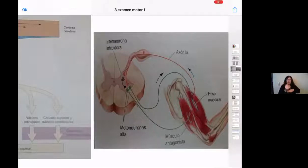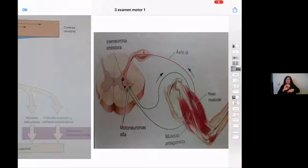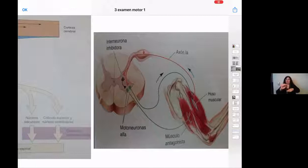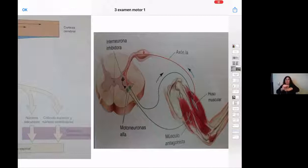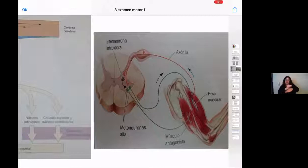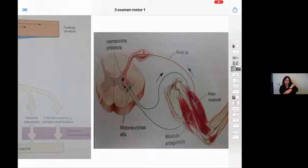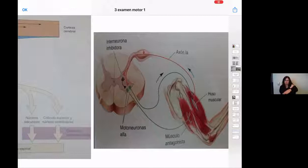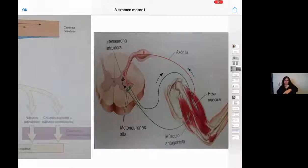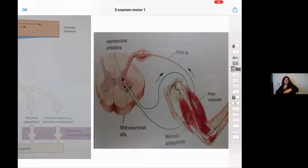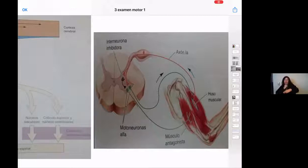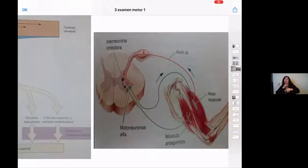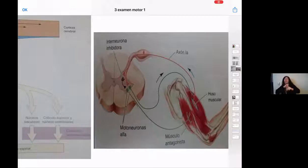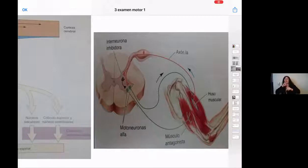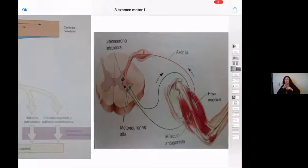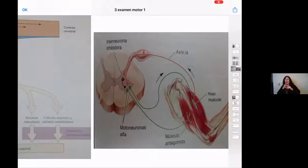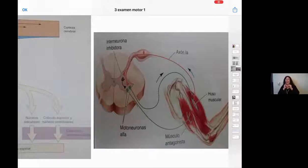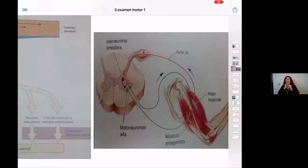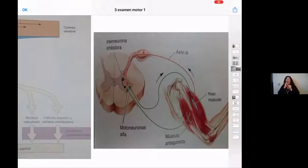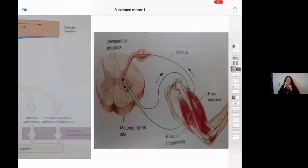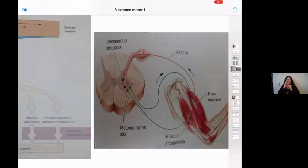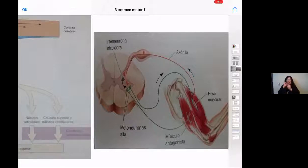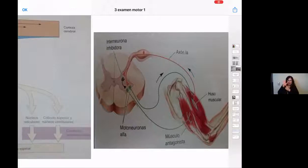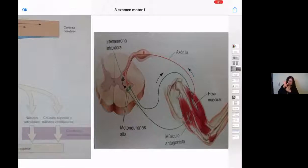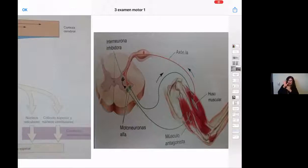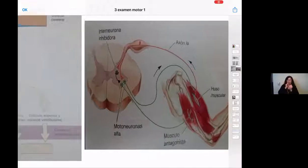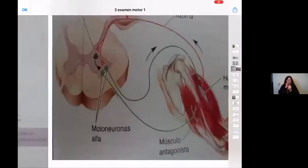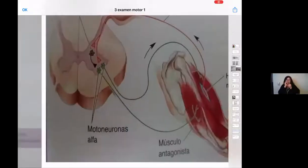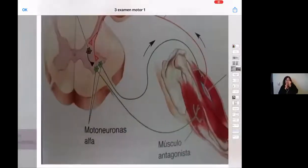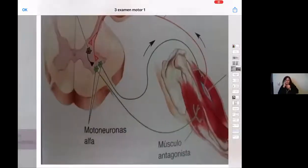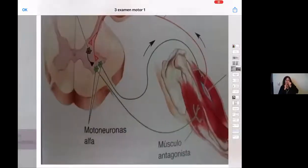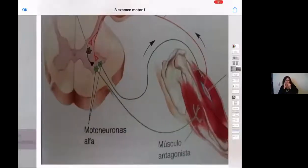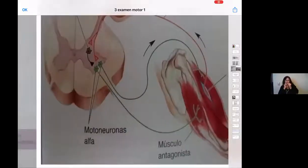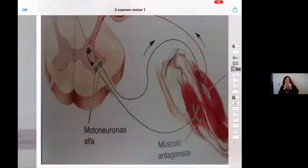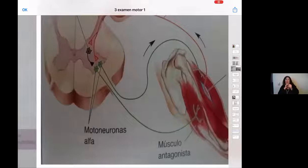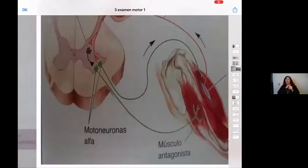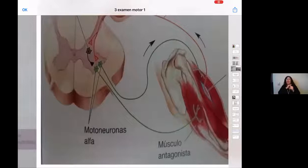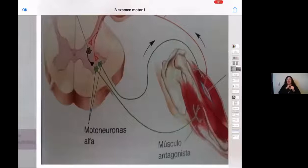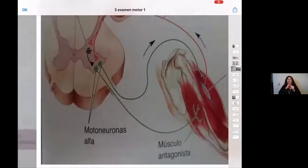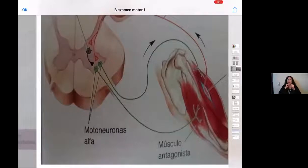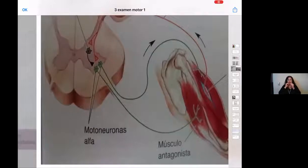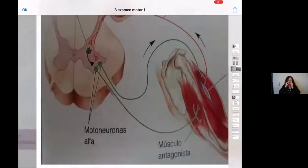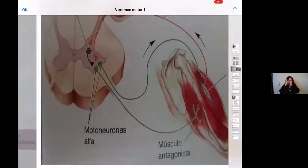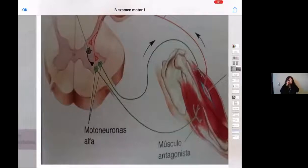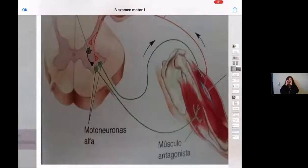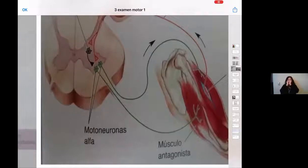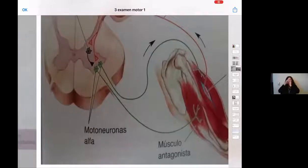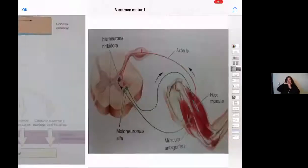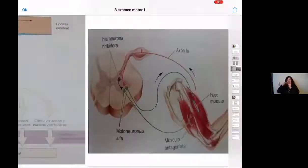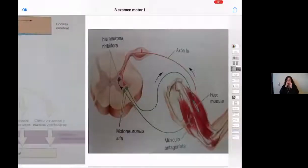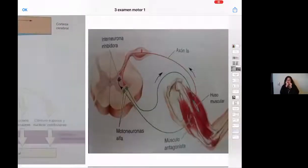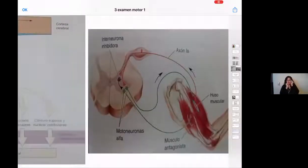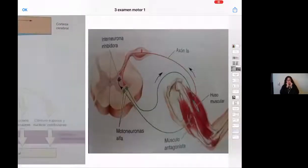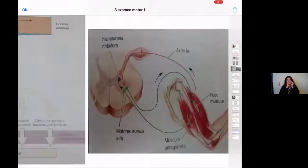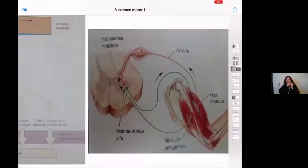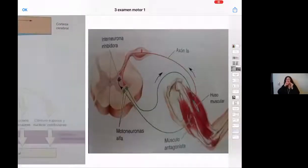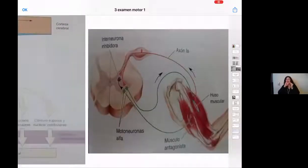que hace enviar la información para que el tríceps se relaje, porque si no pasaría